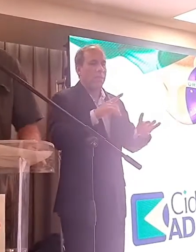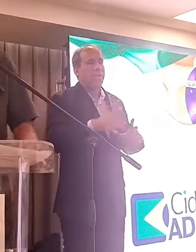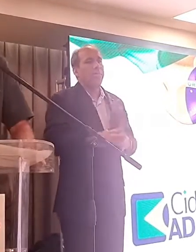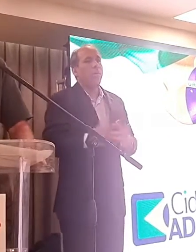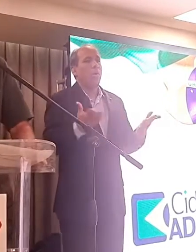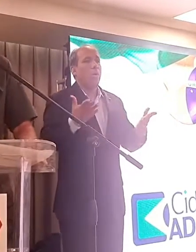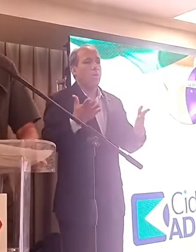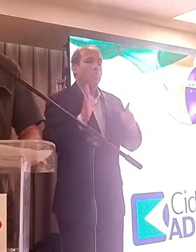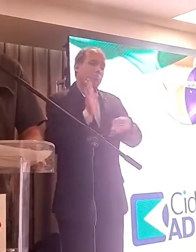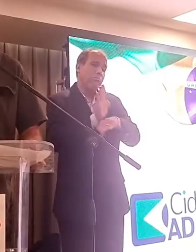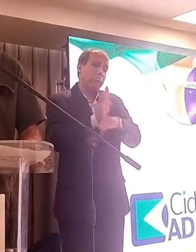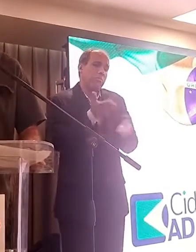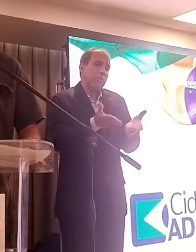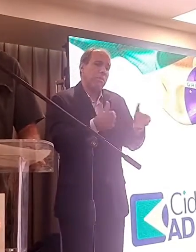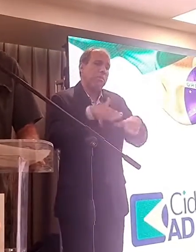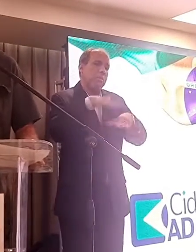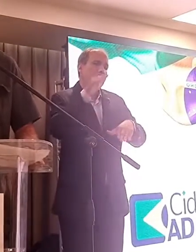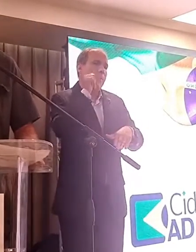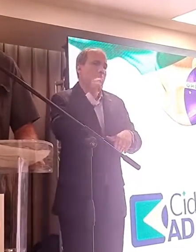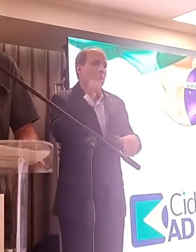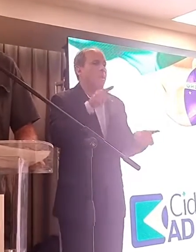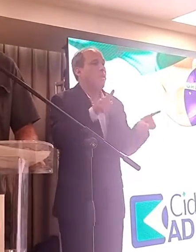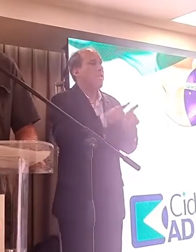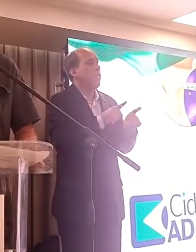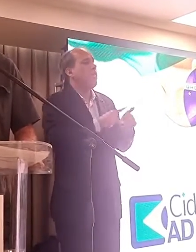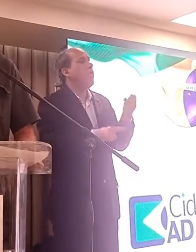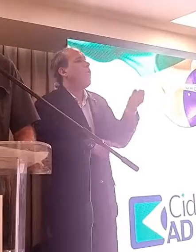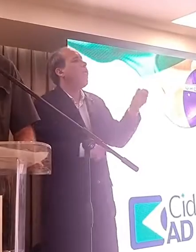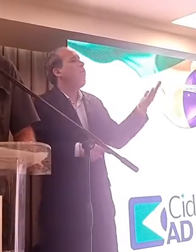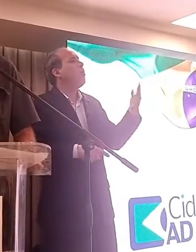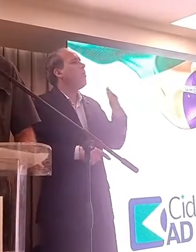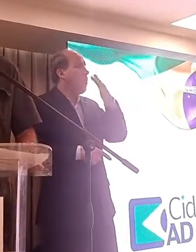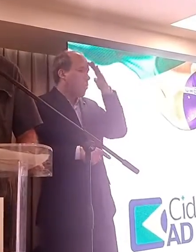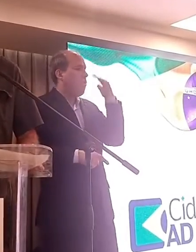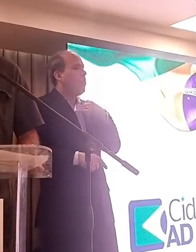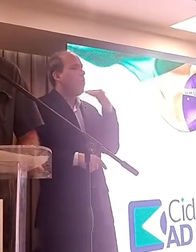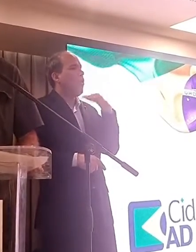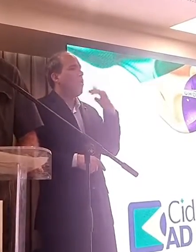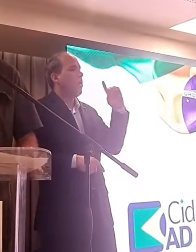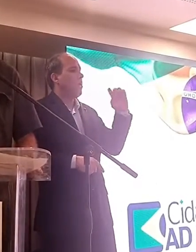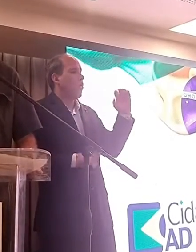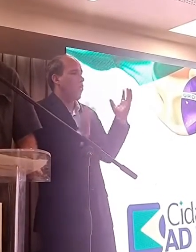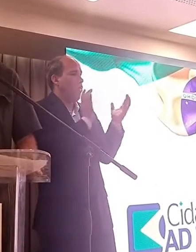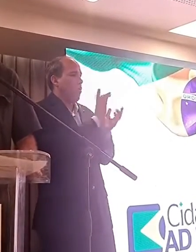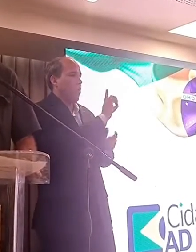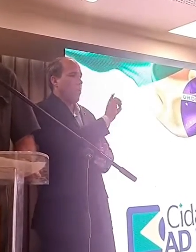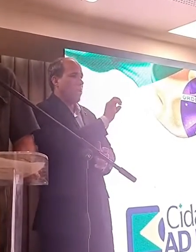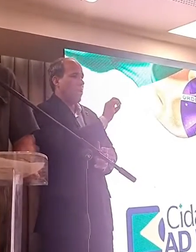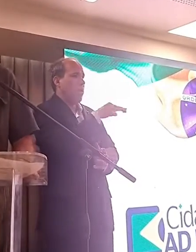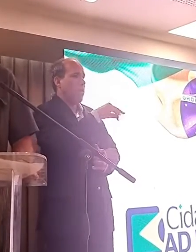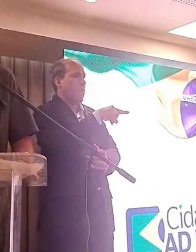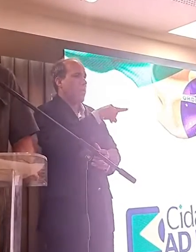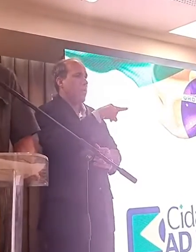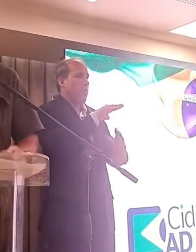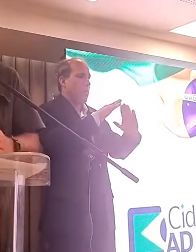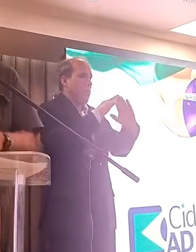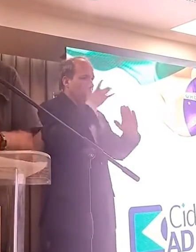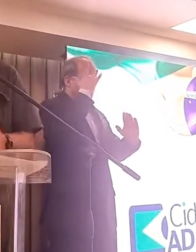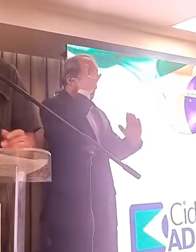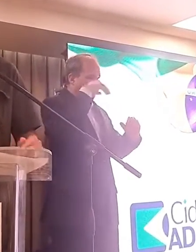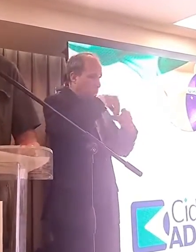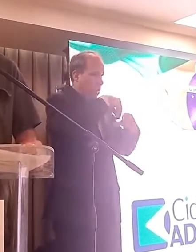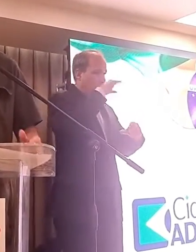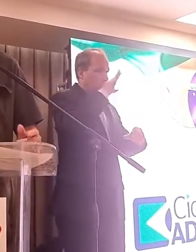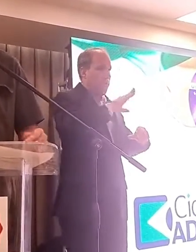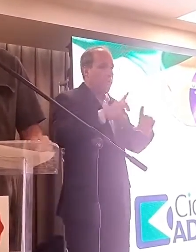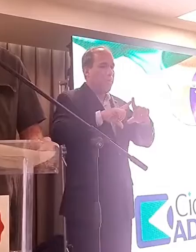fresquinho. É, o número de mortes por 100 mil habitantes do Brasil baixa pela primeira vez, desde quando